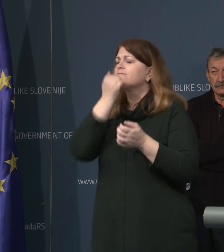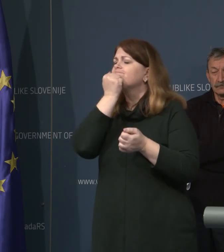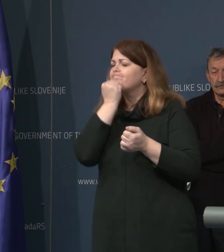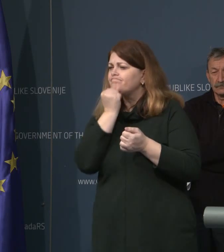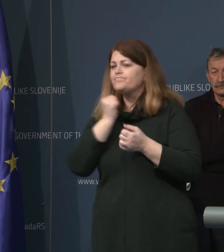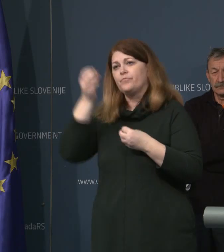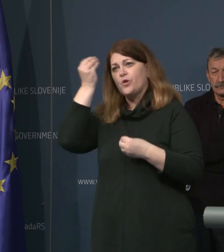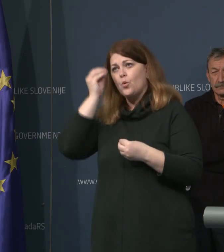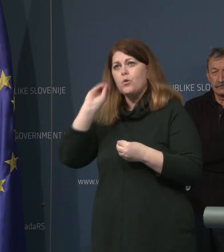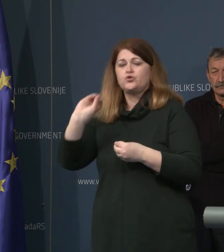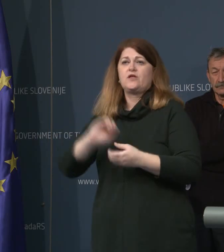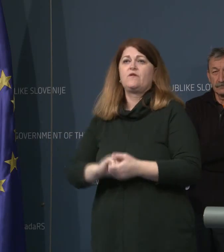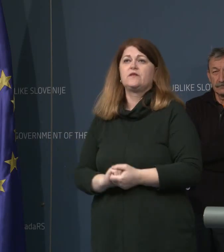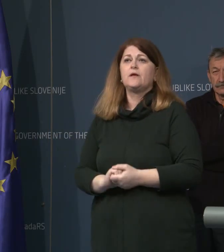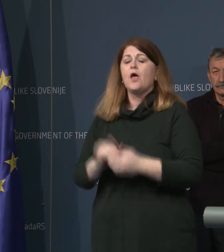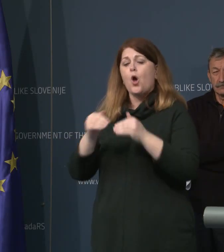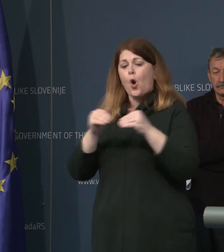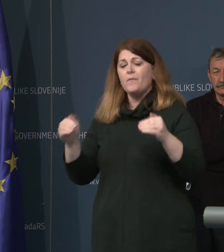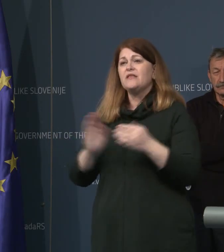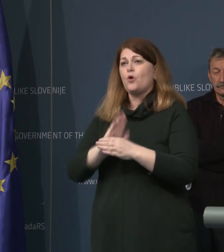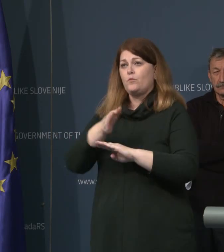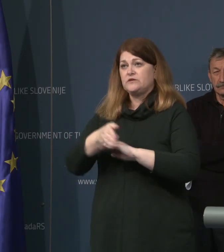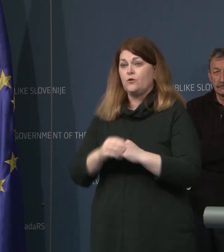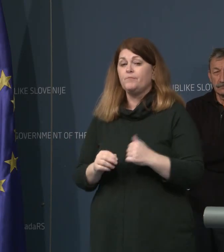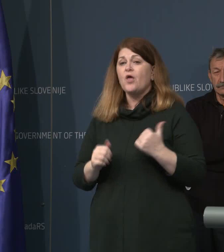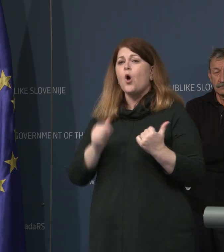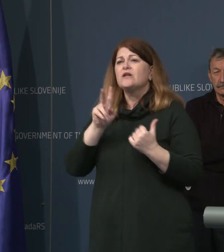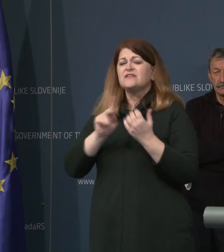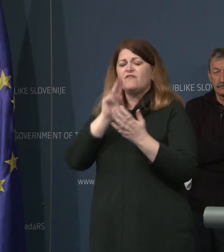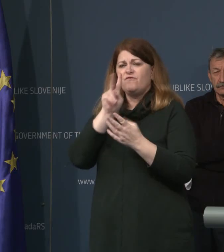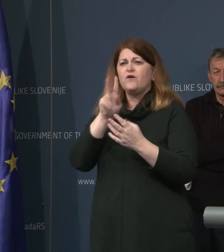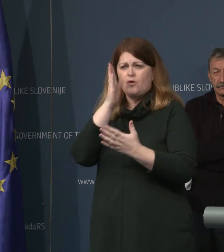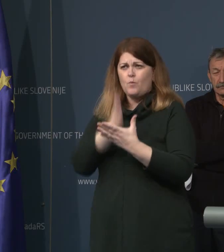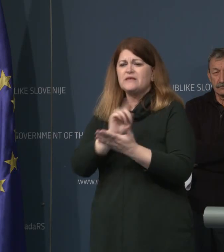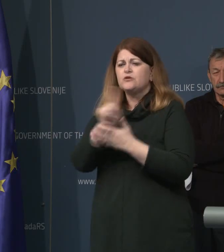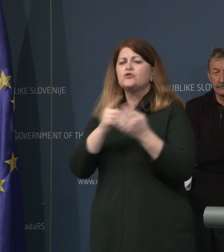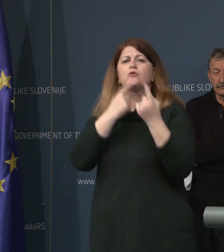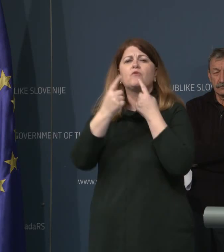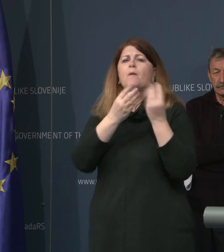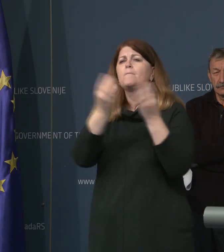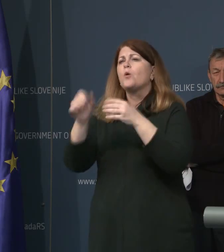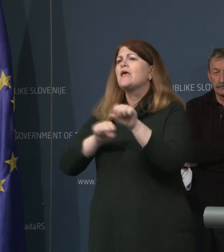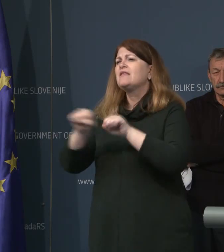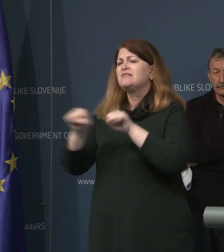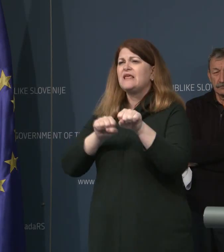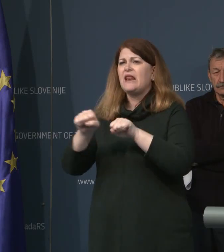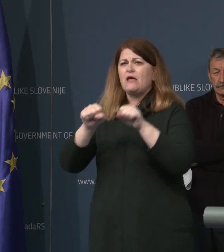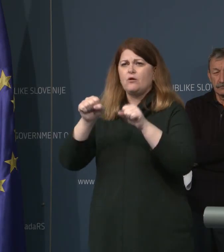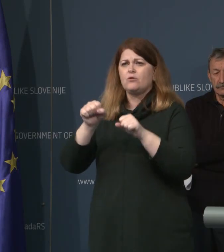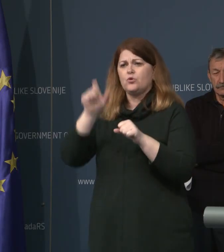dosledno upoštevati omejitve obiskov. Jaz sem se v umestnem času pogovarjala z mnogimi direktori